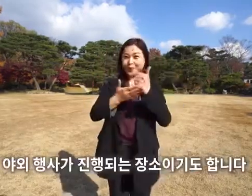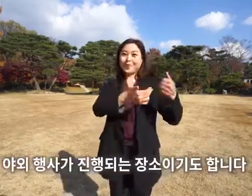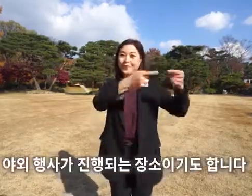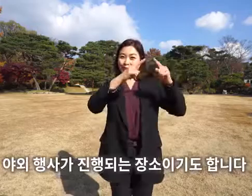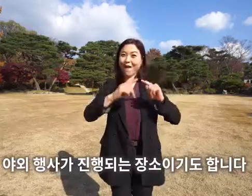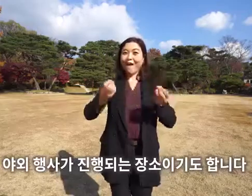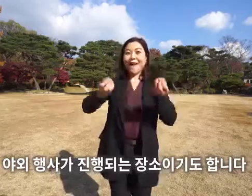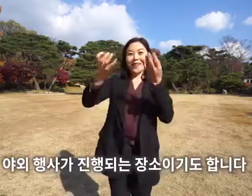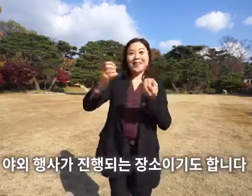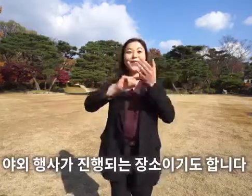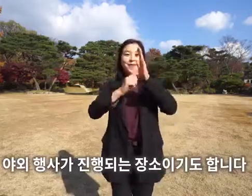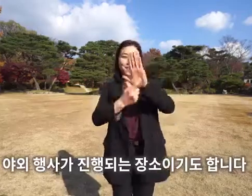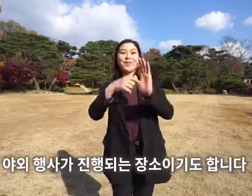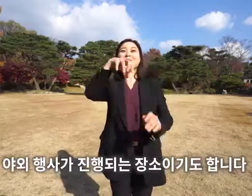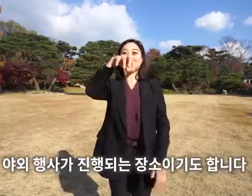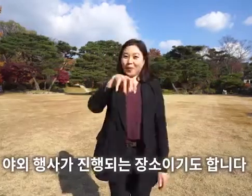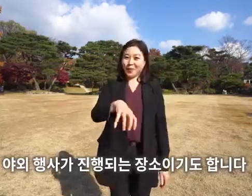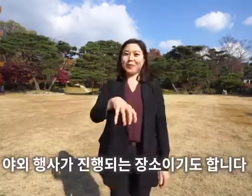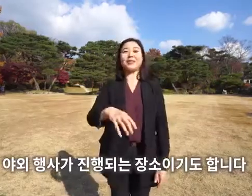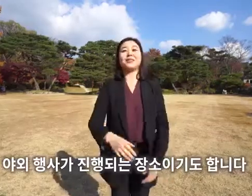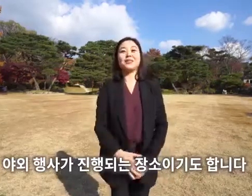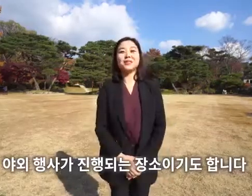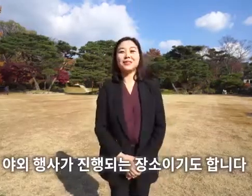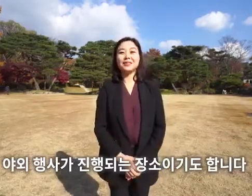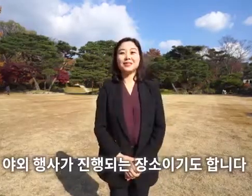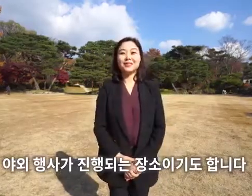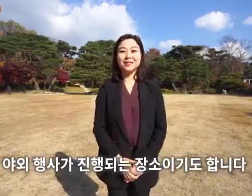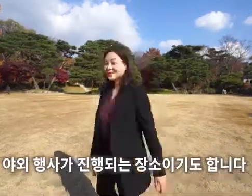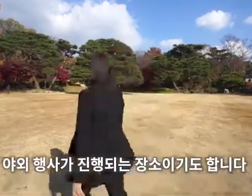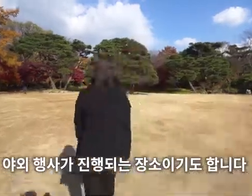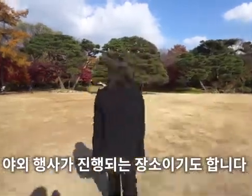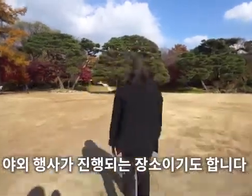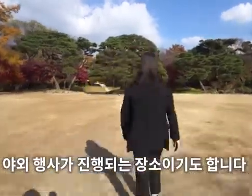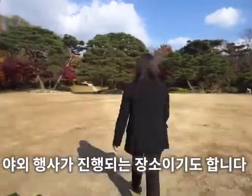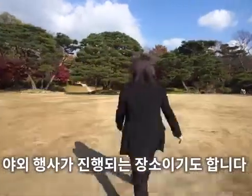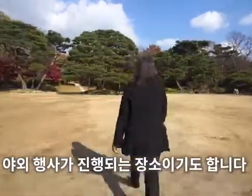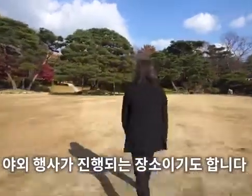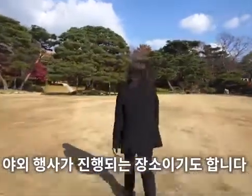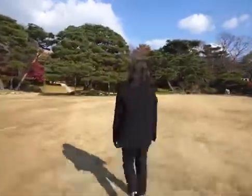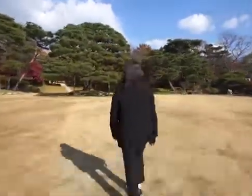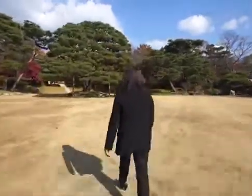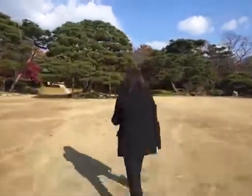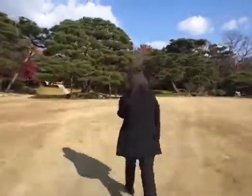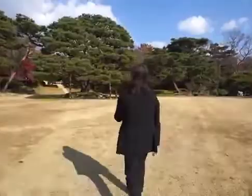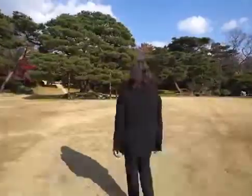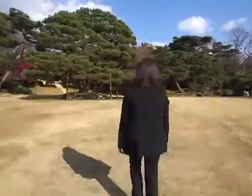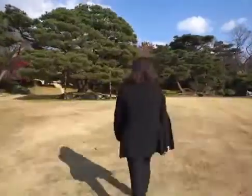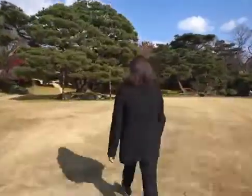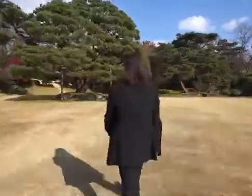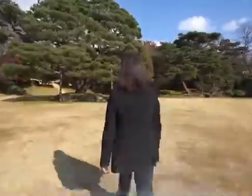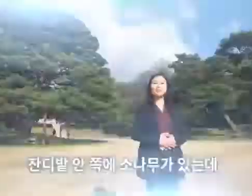야외 행사가 진행되는 장소이기도 합니다. 수어통역사가 소나무가 있는 곳으로 걸어간다.